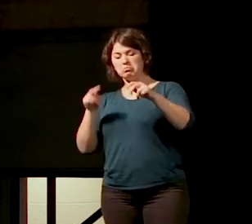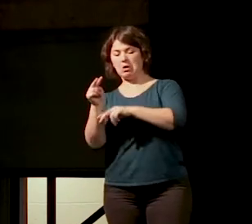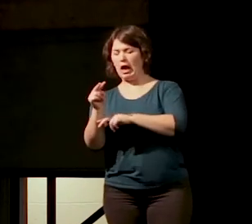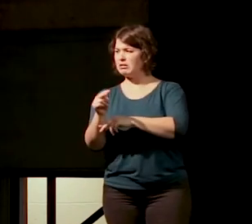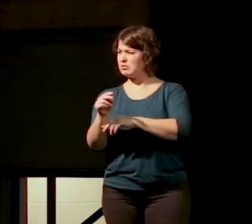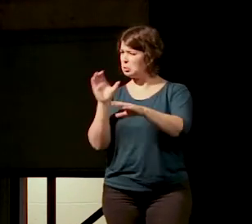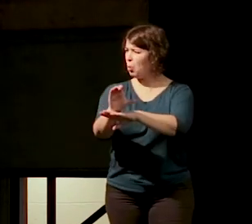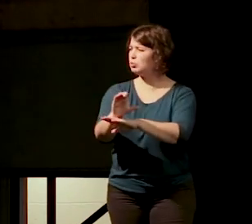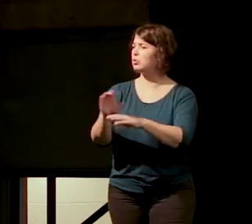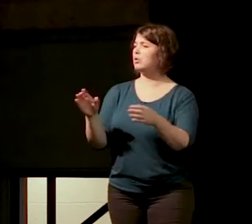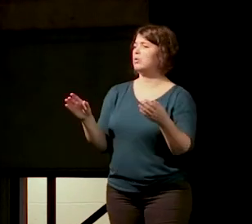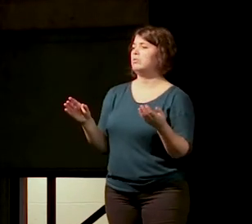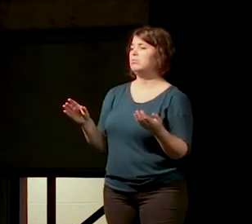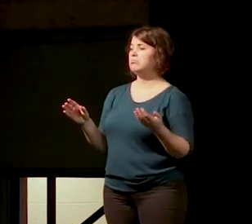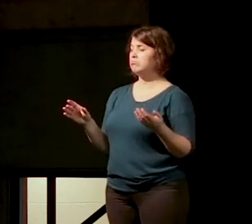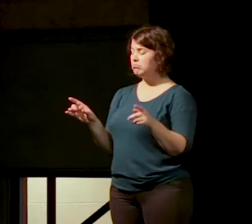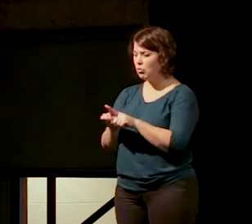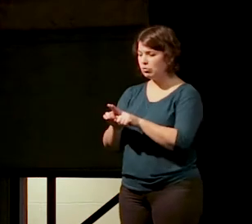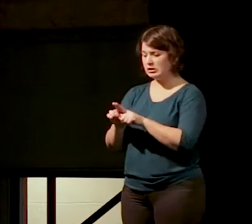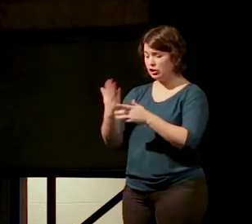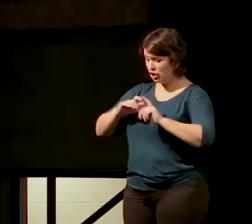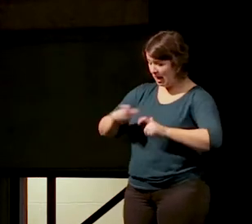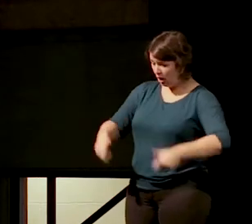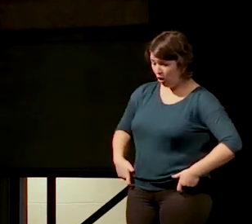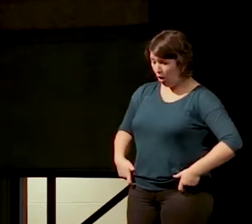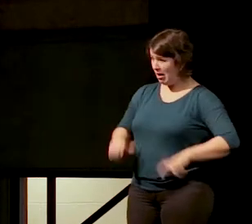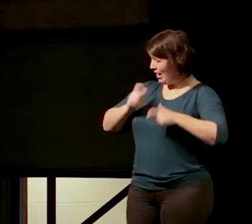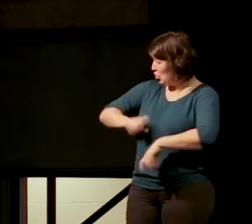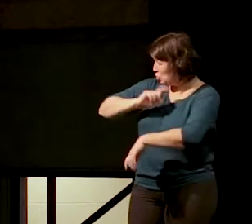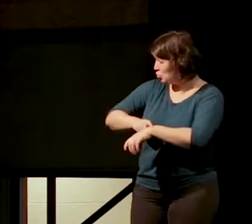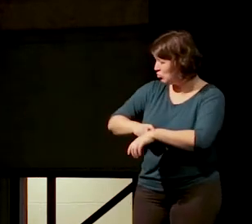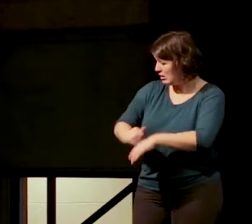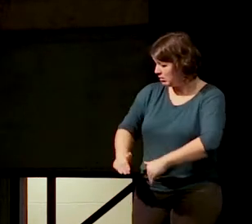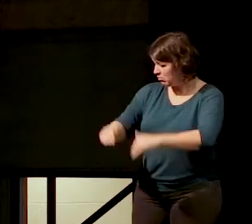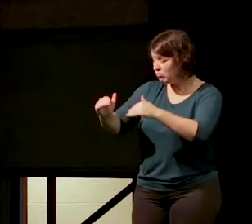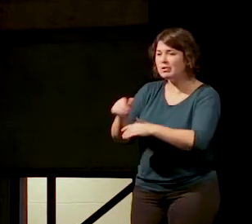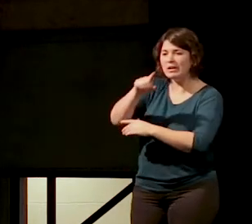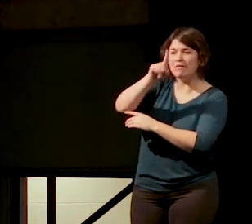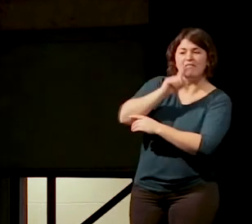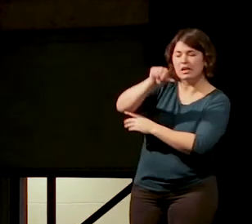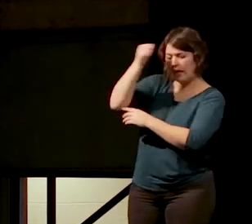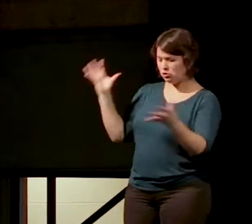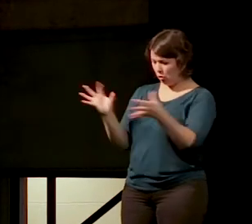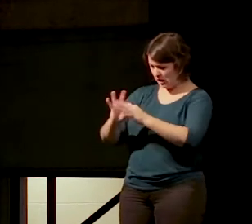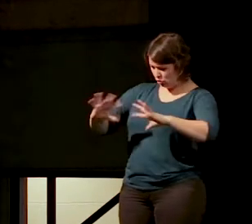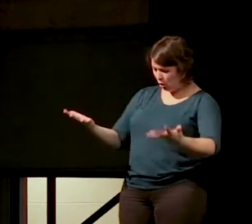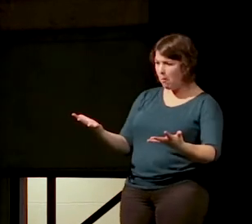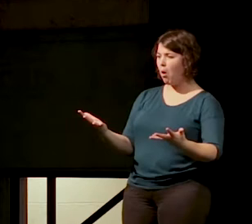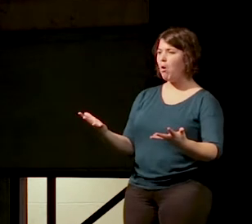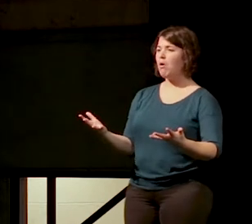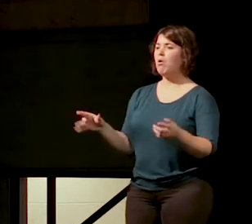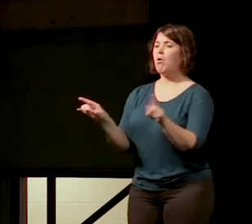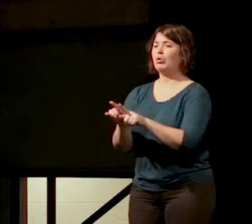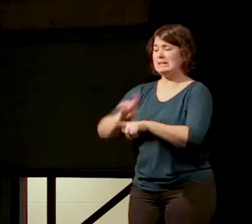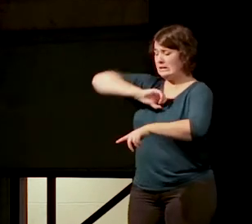poser encore à l'école, dès l'école, les relations filles-garçons? Comment s'attaquer dès